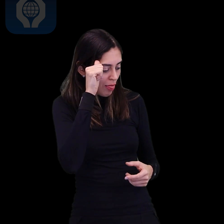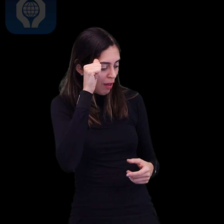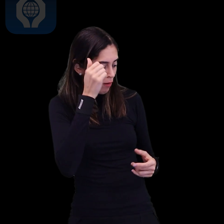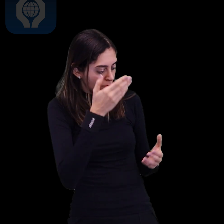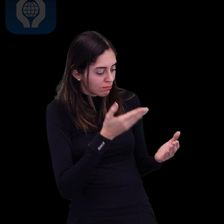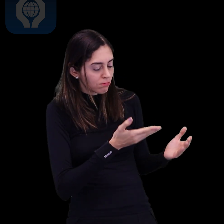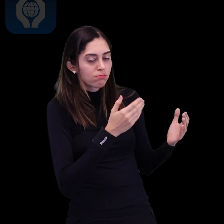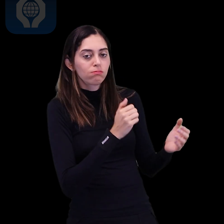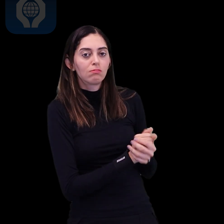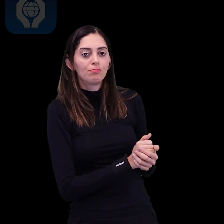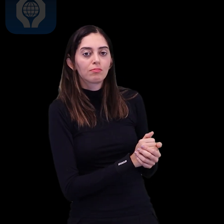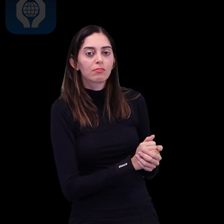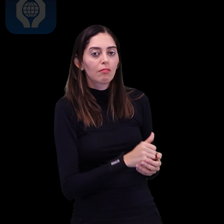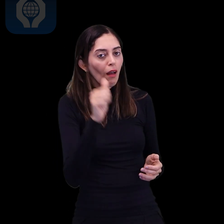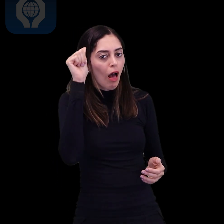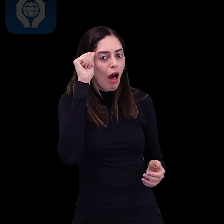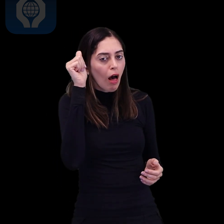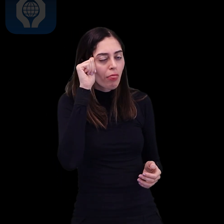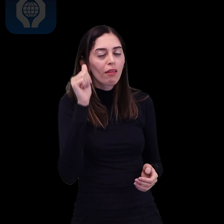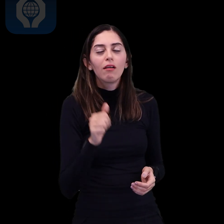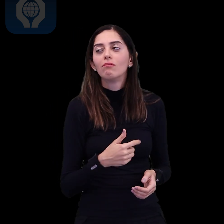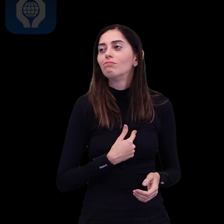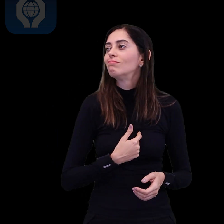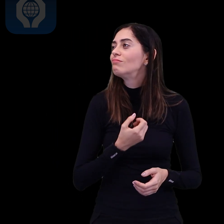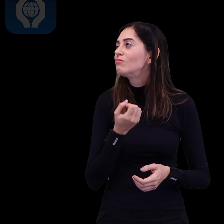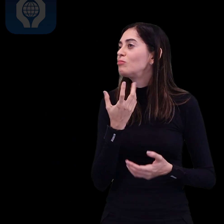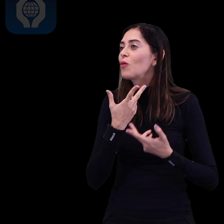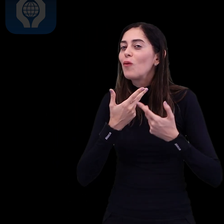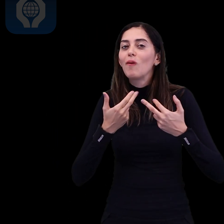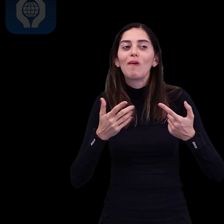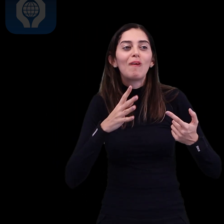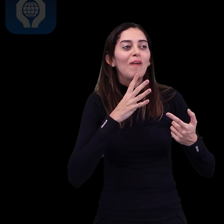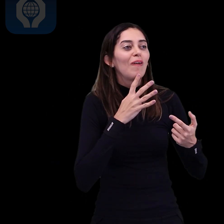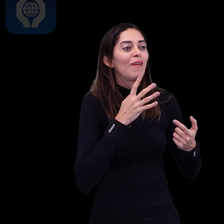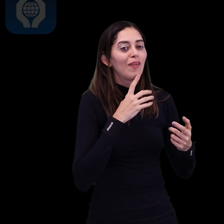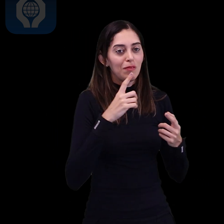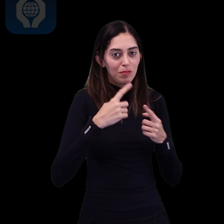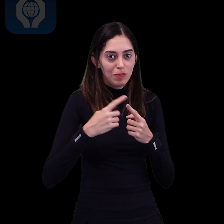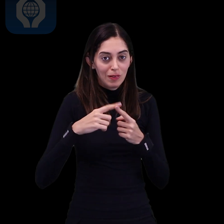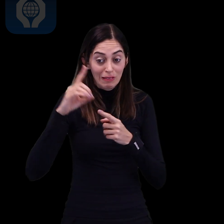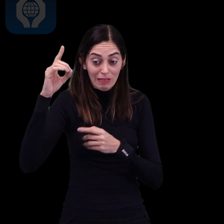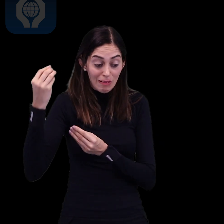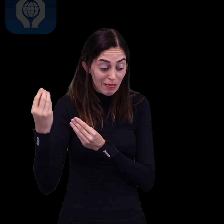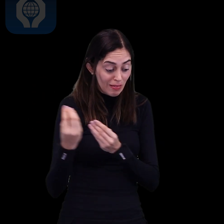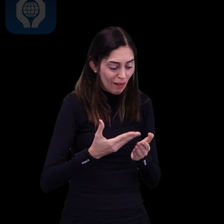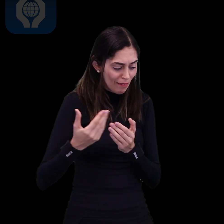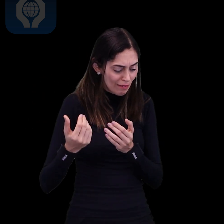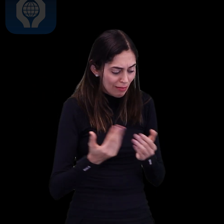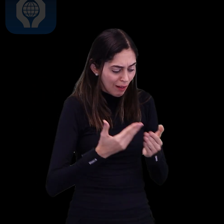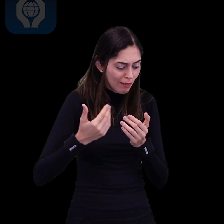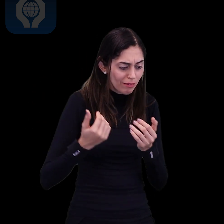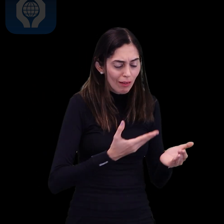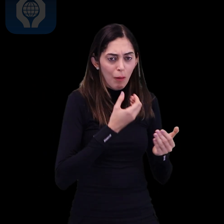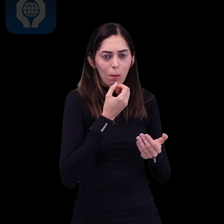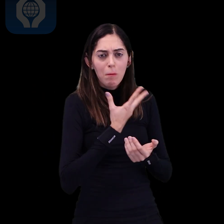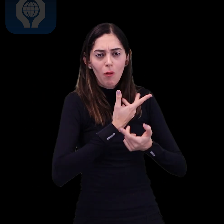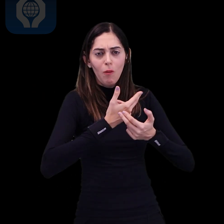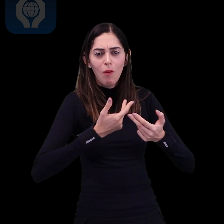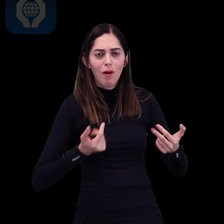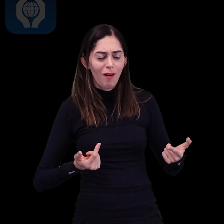ele. Adão não conhecia nada vil ou mal, porque Deus lhe tinha dado tudo o que era bom. Adão estava com a